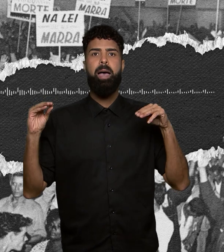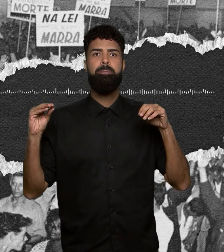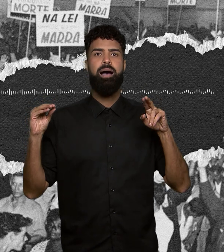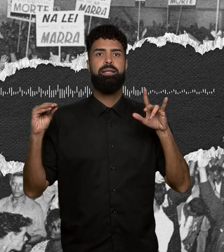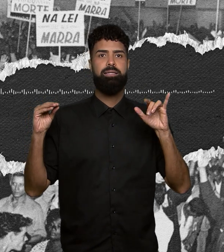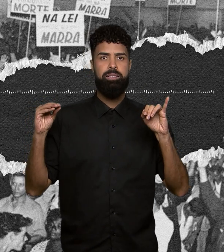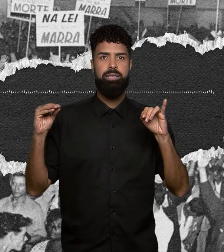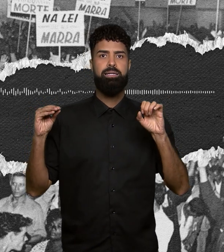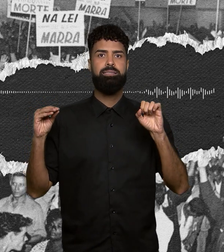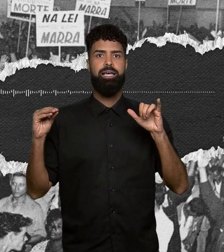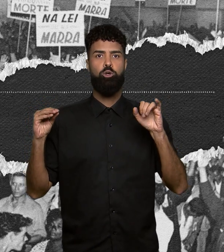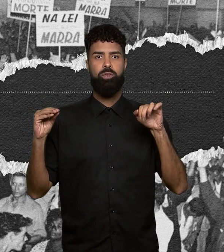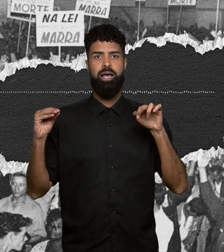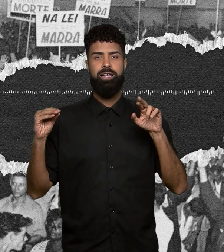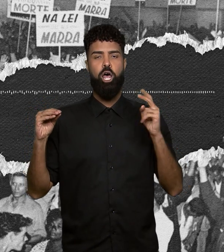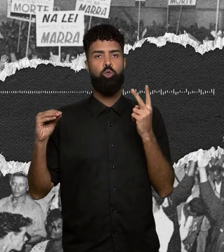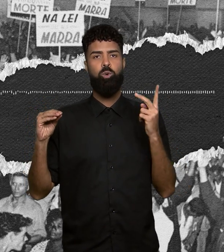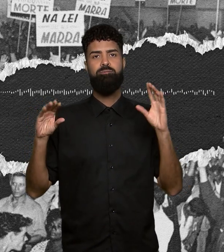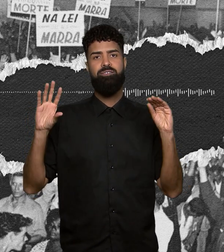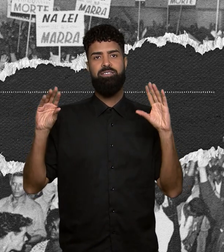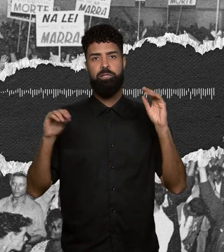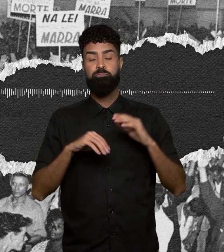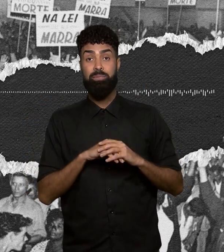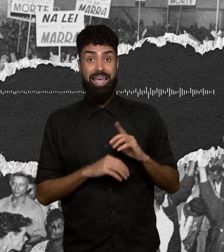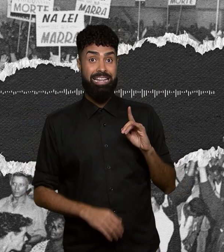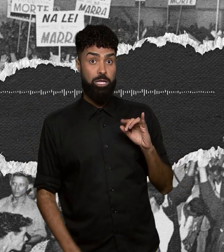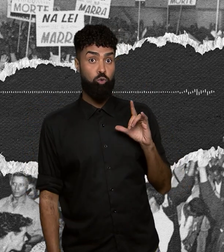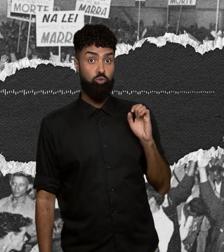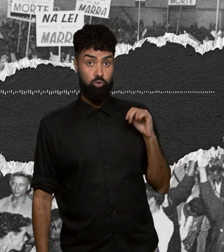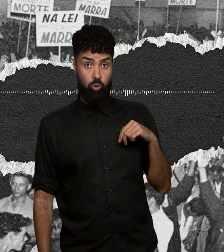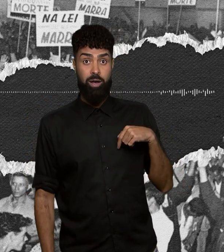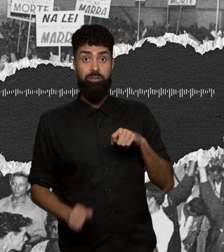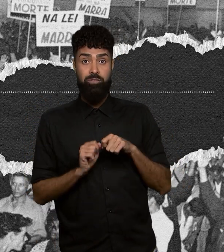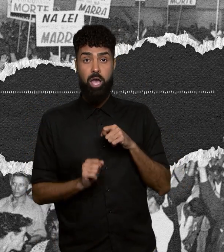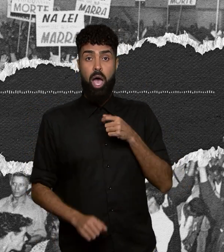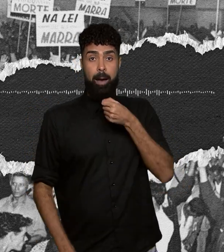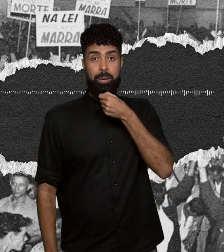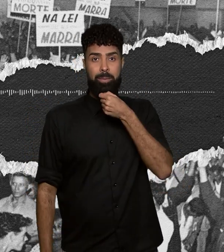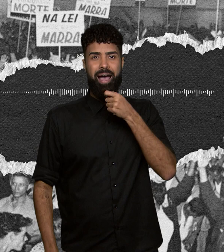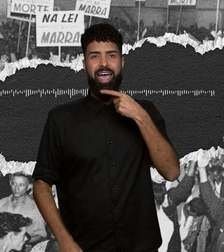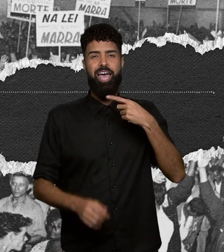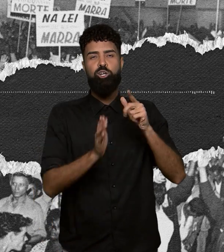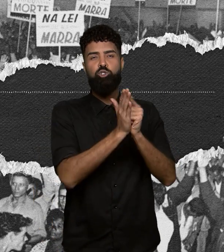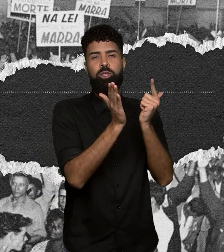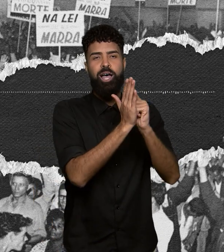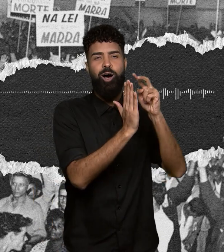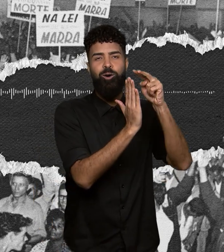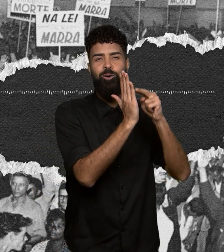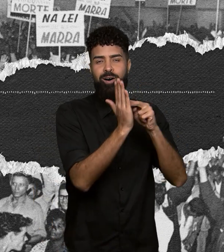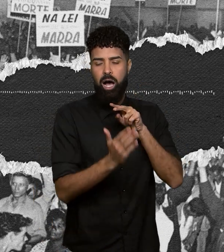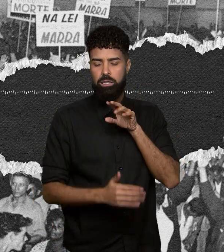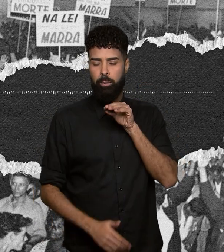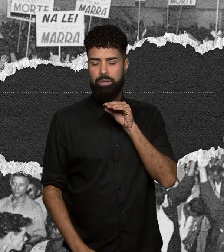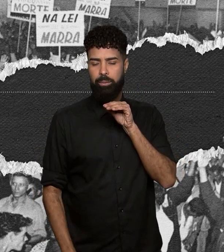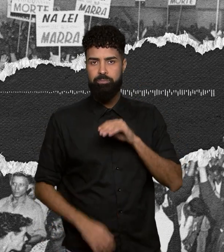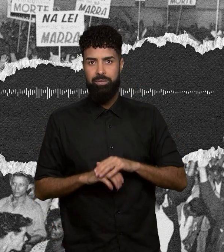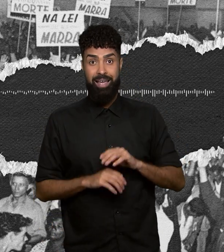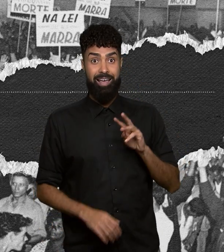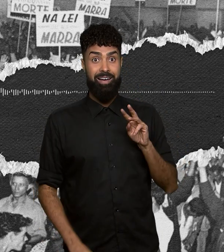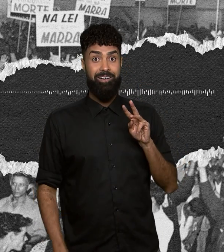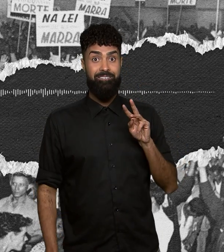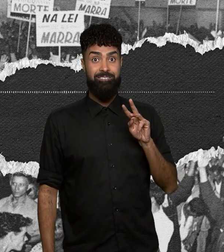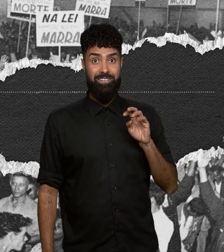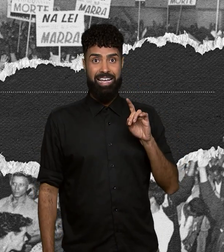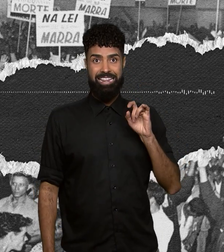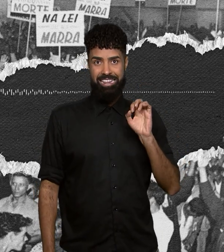e saonara moreno em destaque Dilson Santa Fé fez a narração dos recortes de jornais da época o Wagner Júnior leu